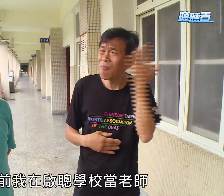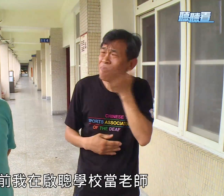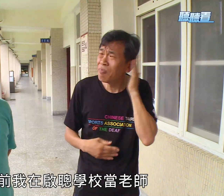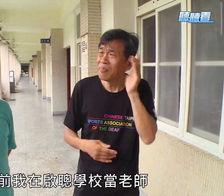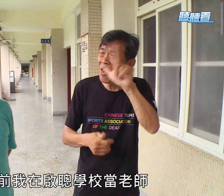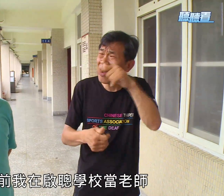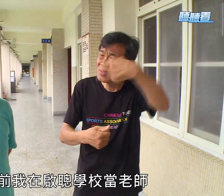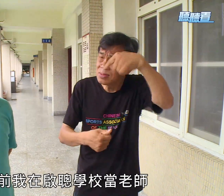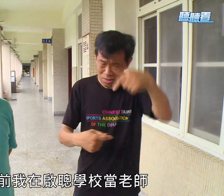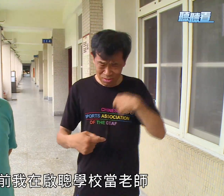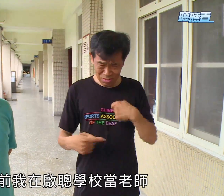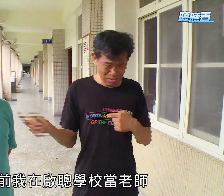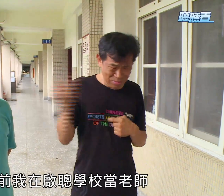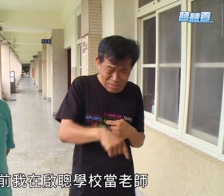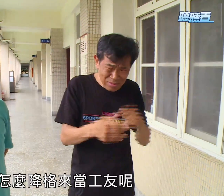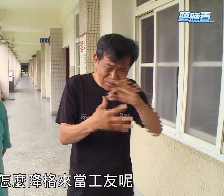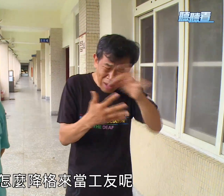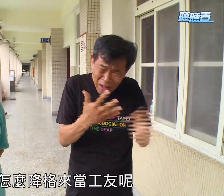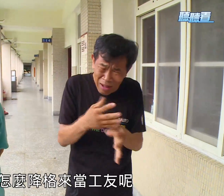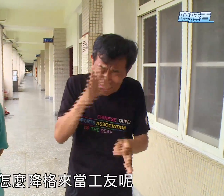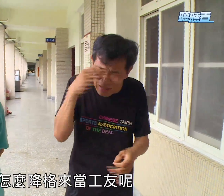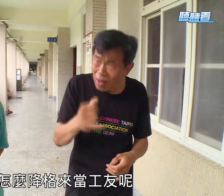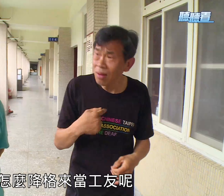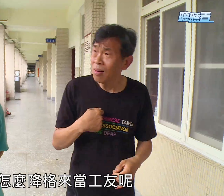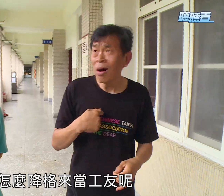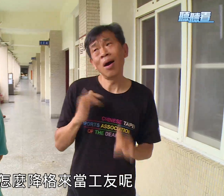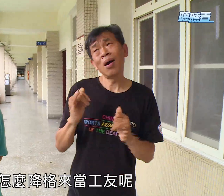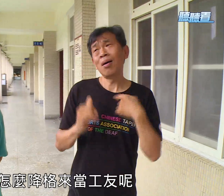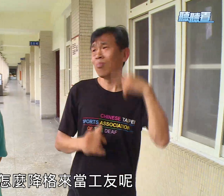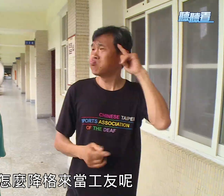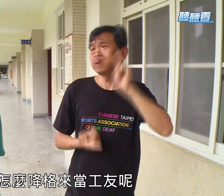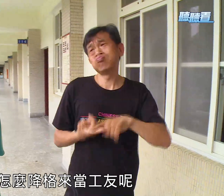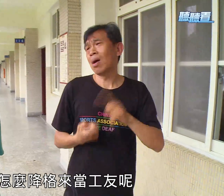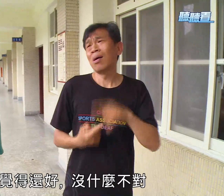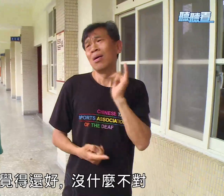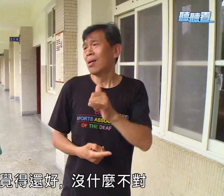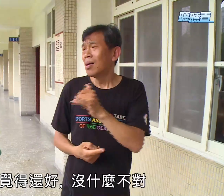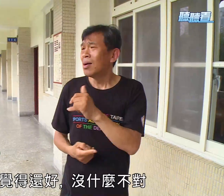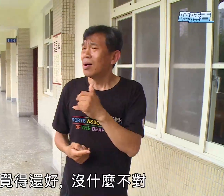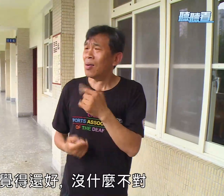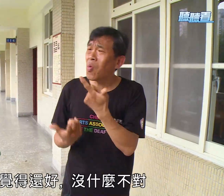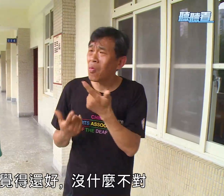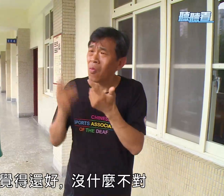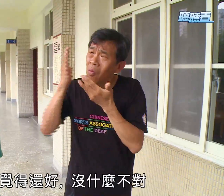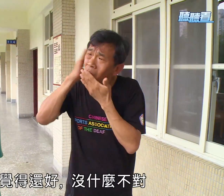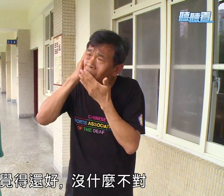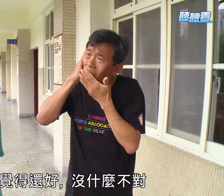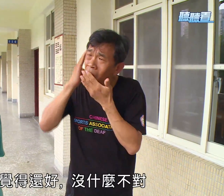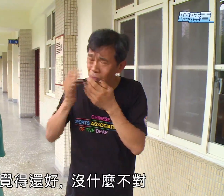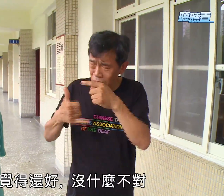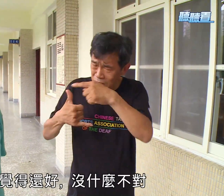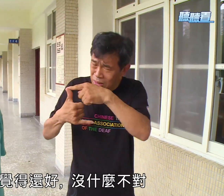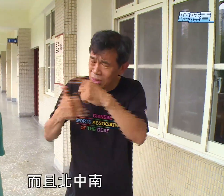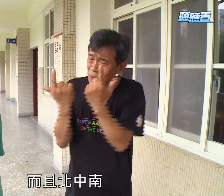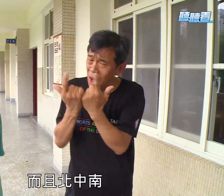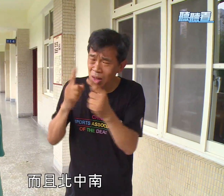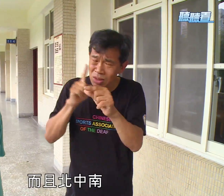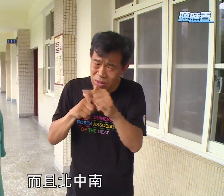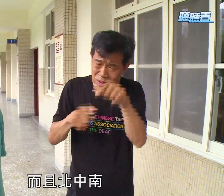在启聪学校当老师，怎么降格来当工友呢？哎，我觉得还好啊，没什么不对。而且北中